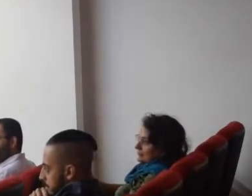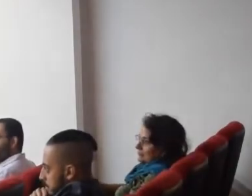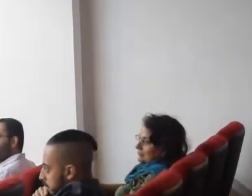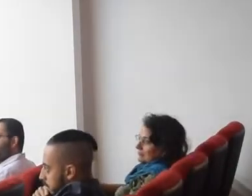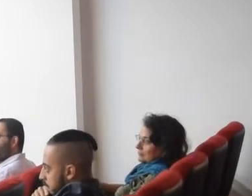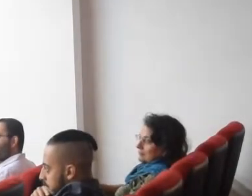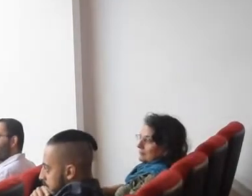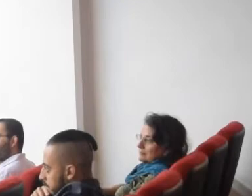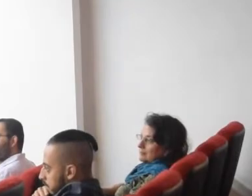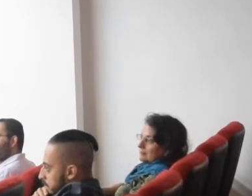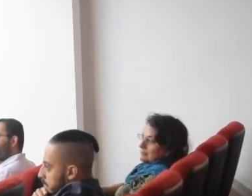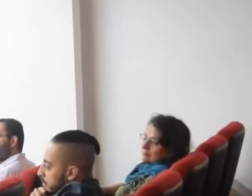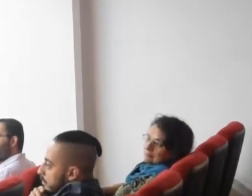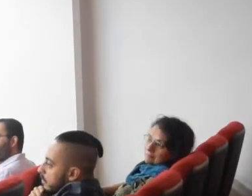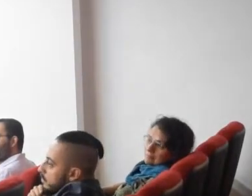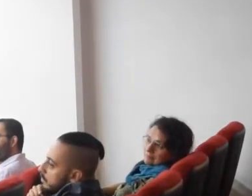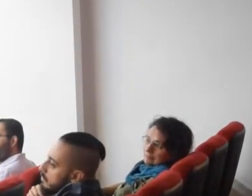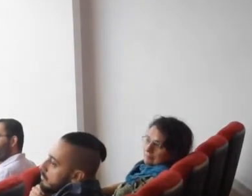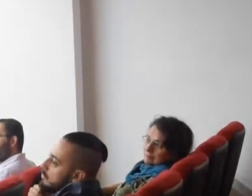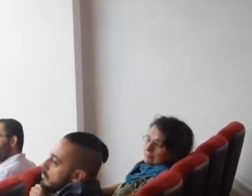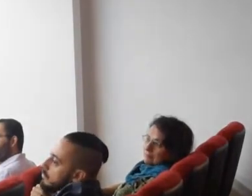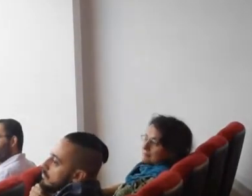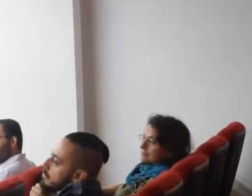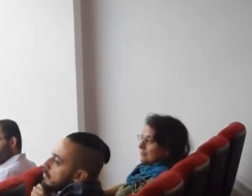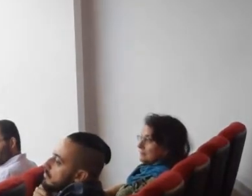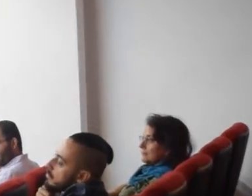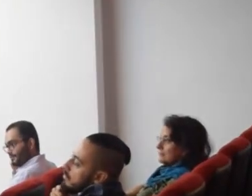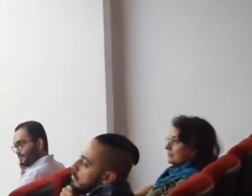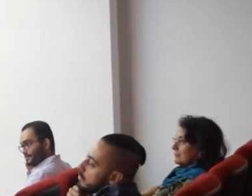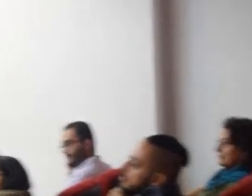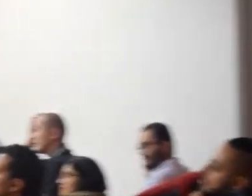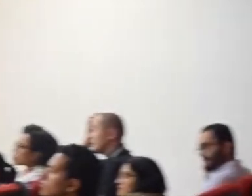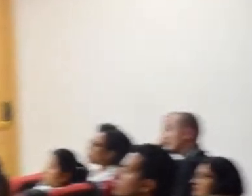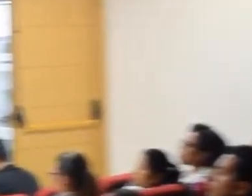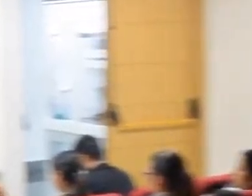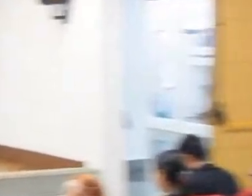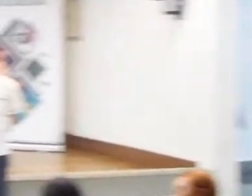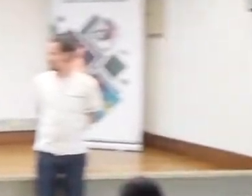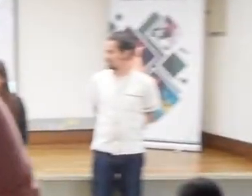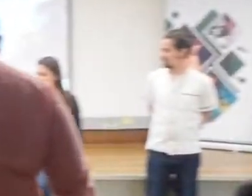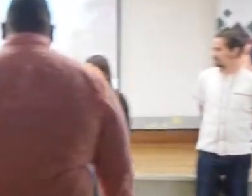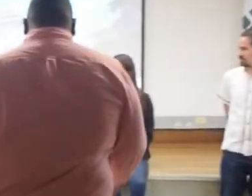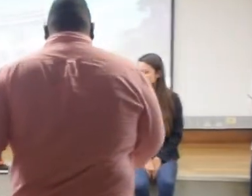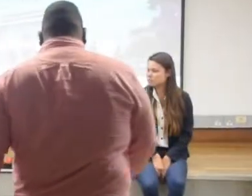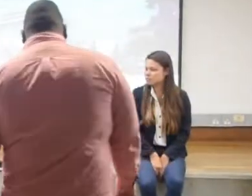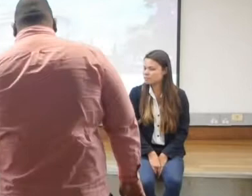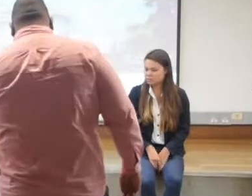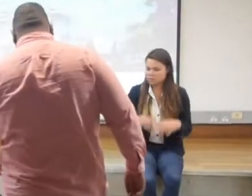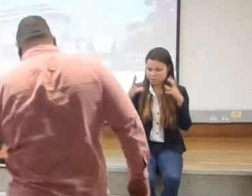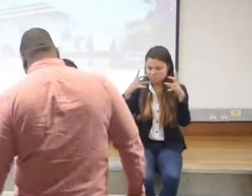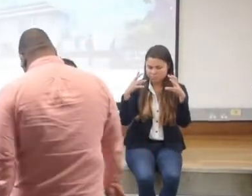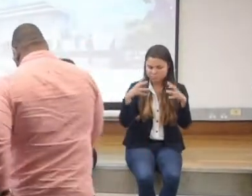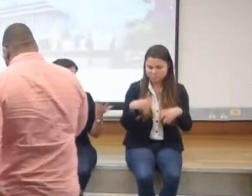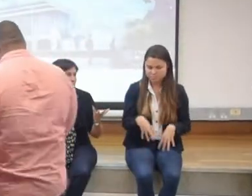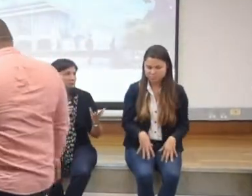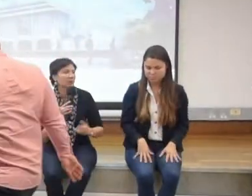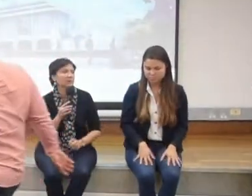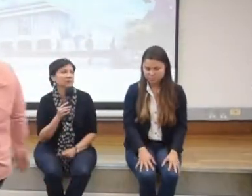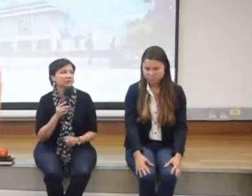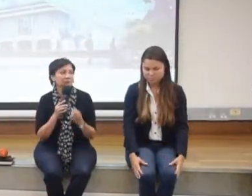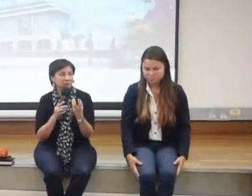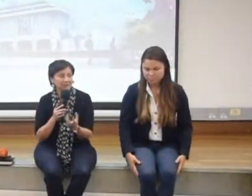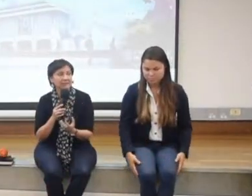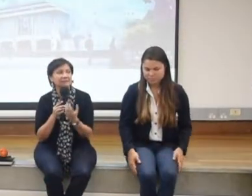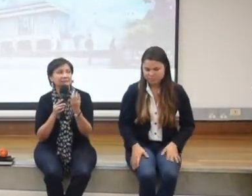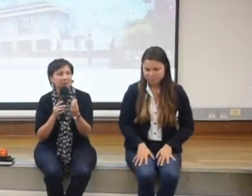Nuestra líder de comunicaciones nos dice que avancemos pensando en las otras 4 veces que nos